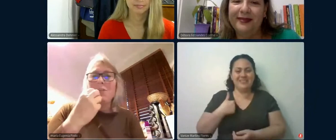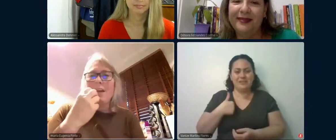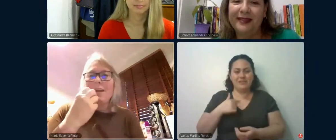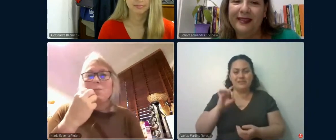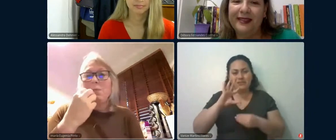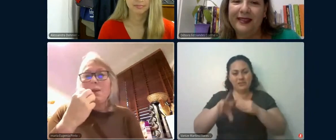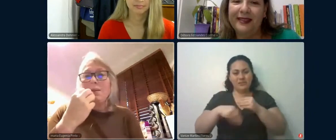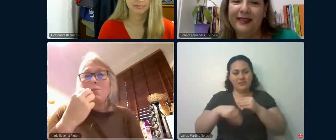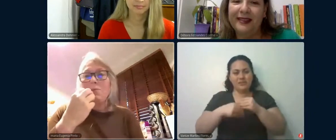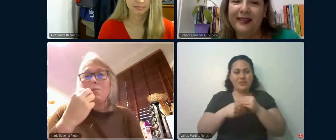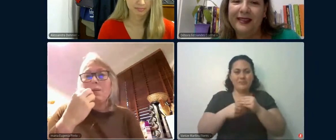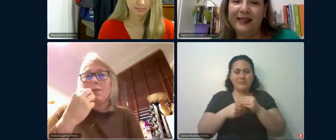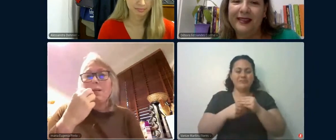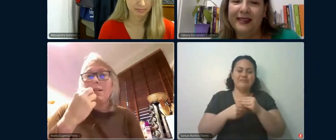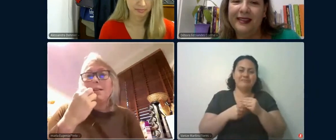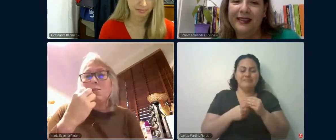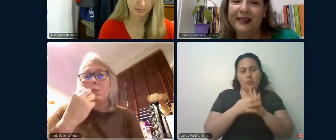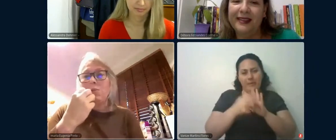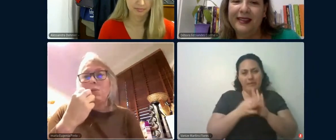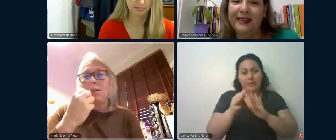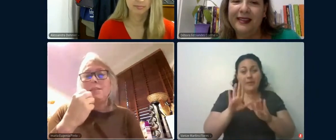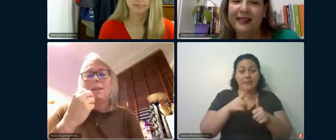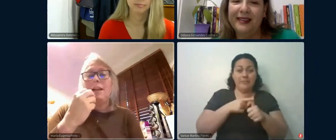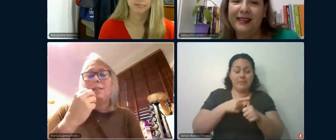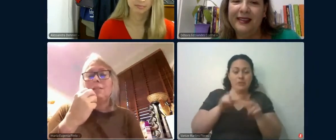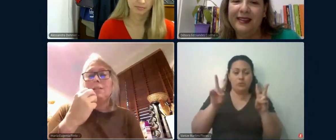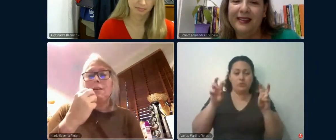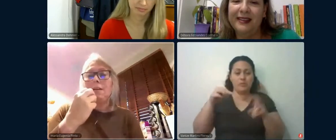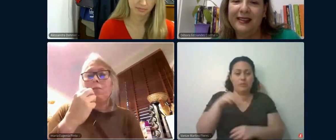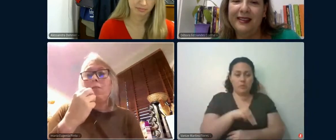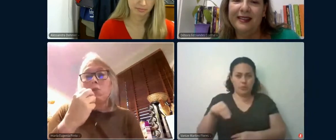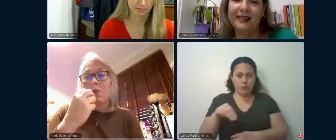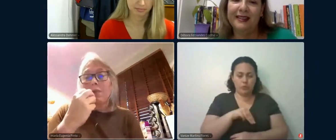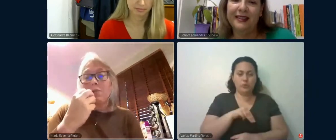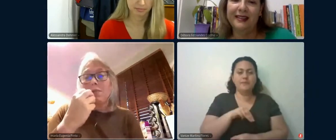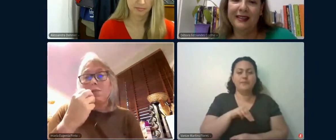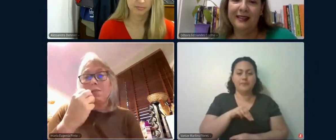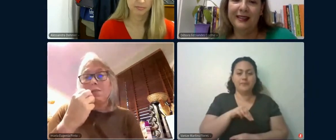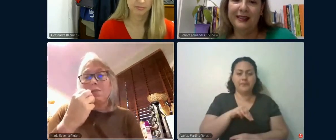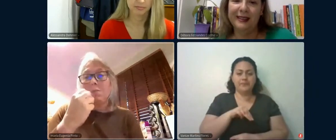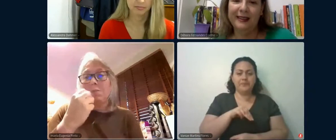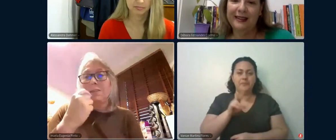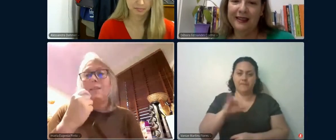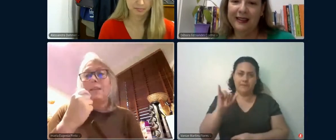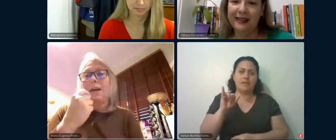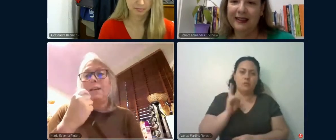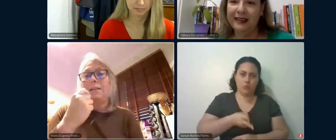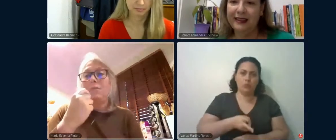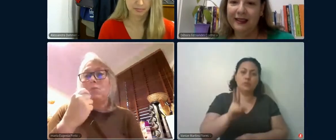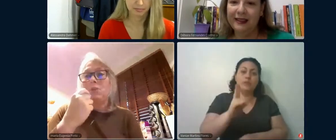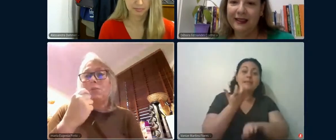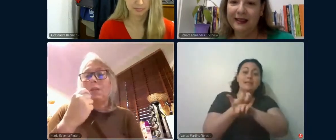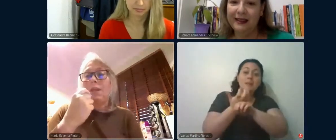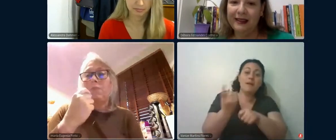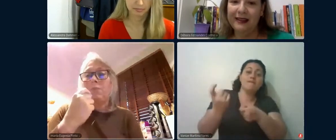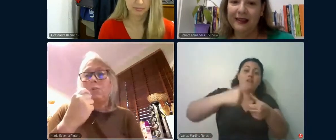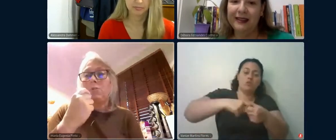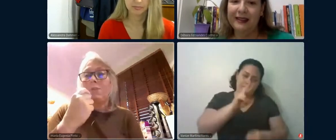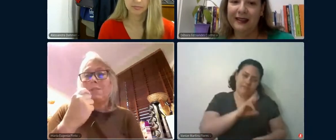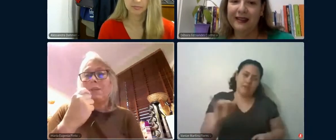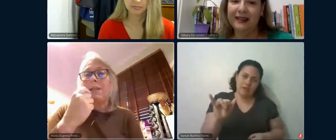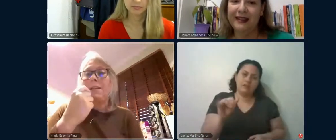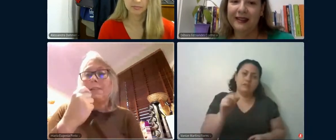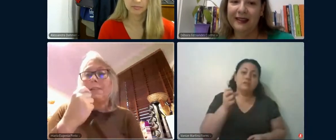só finais. Primeiro, em relação às monitorias, elas vão continuar quando as disciplinas reiniciarem, então eu sugiro que quem for monitor